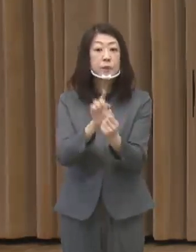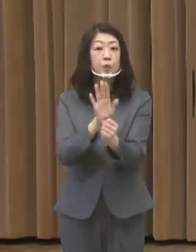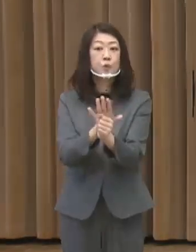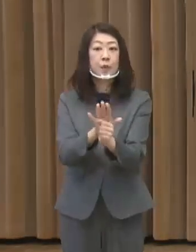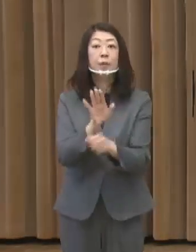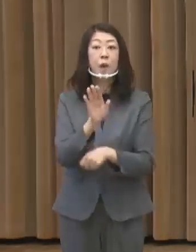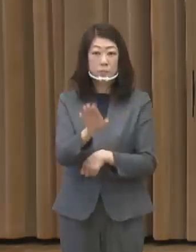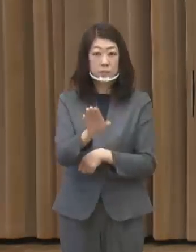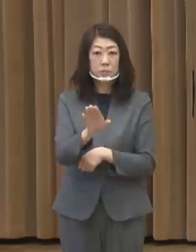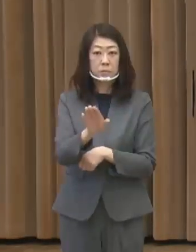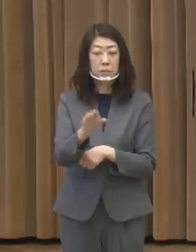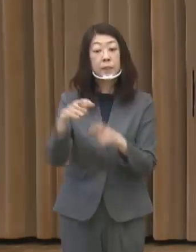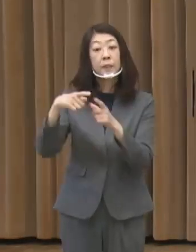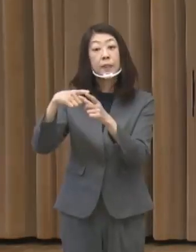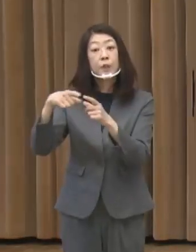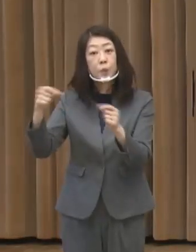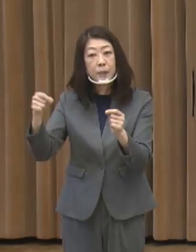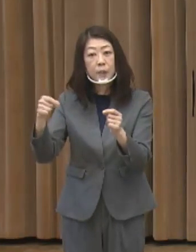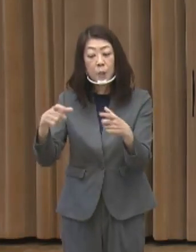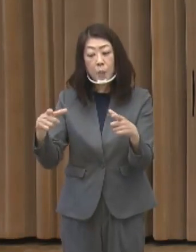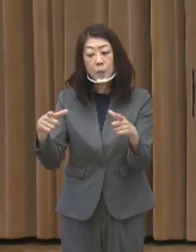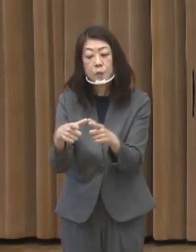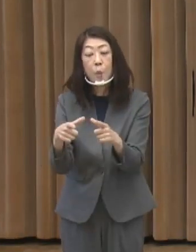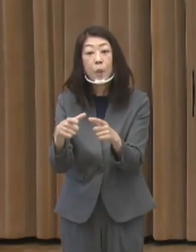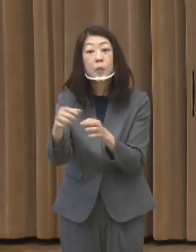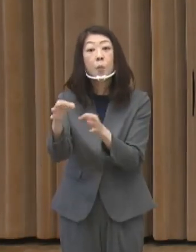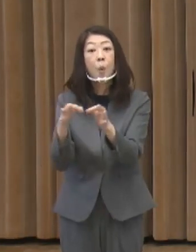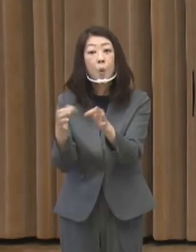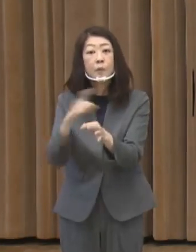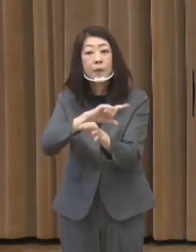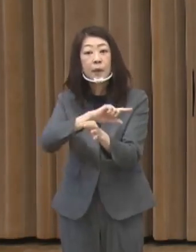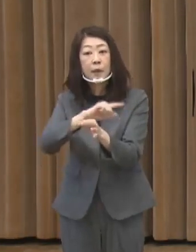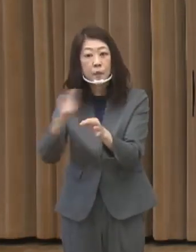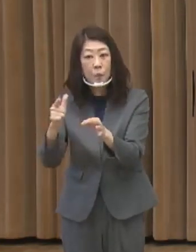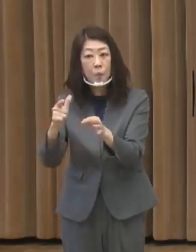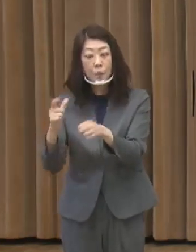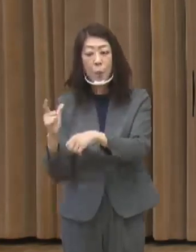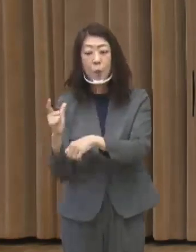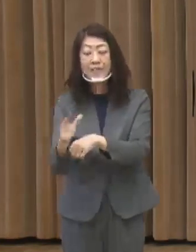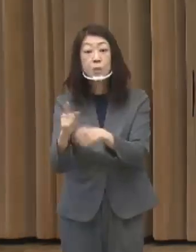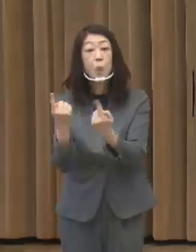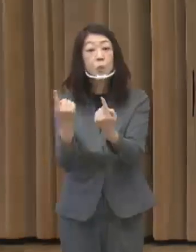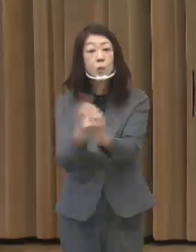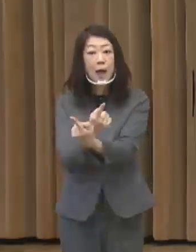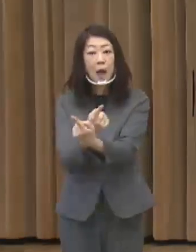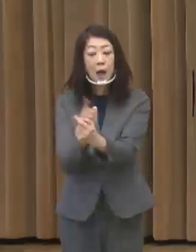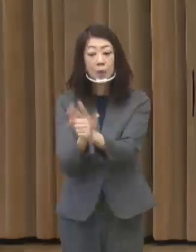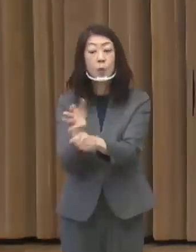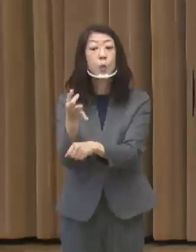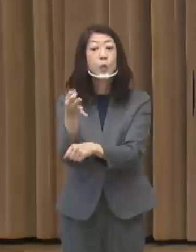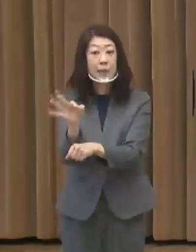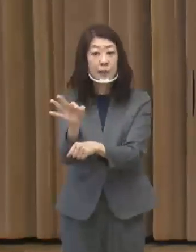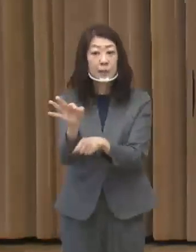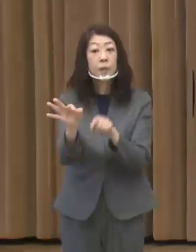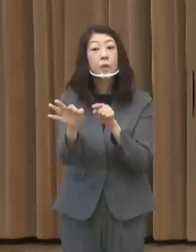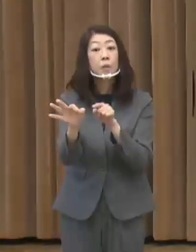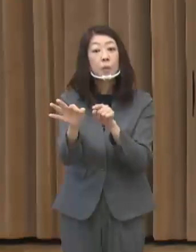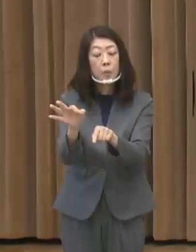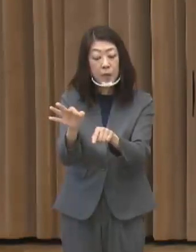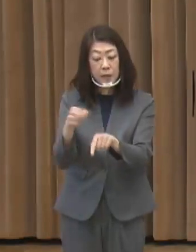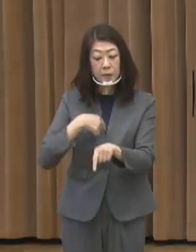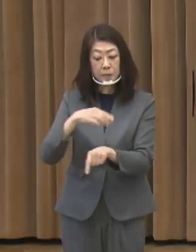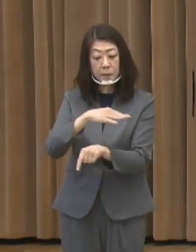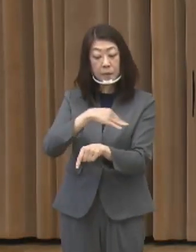として、国の小規模事業者持続化補助金の事業者負担分に県独自